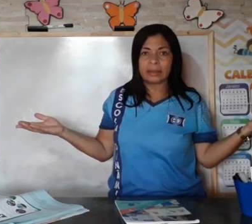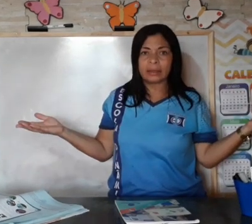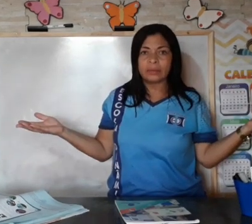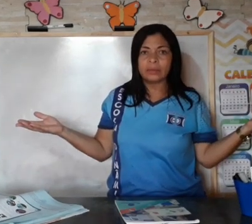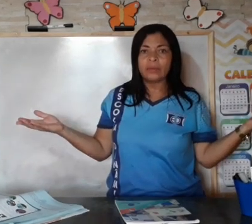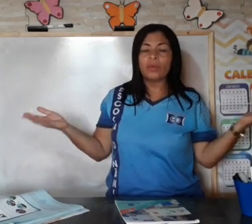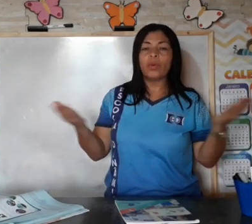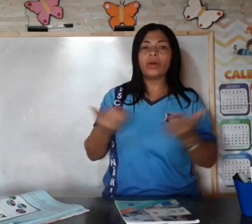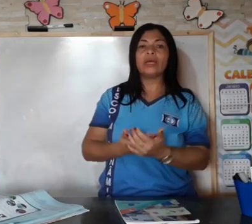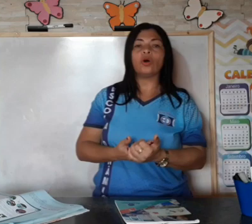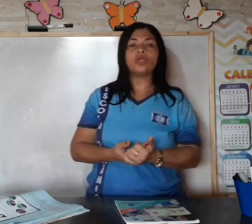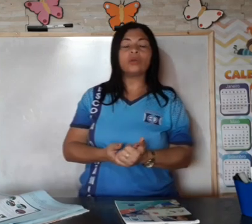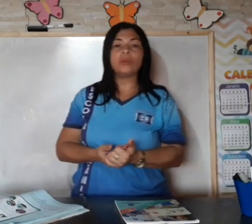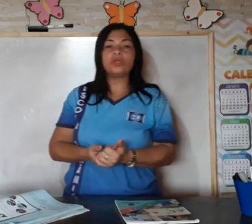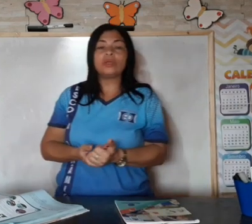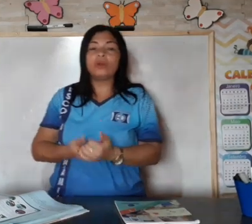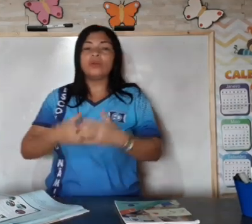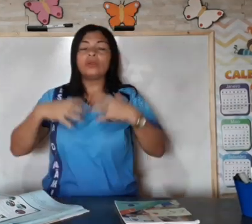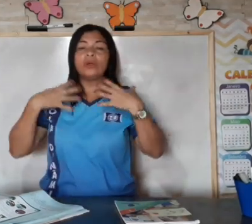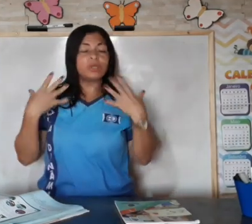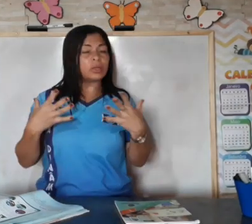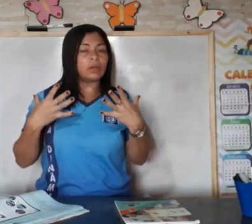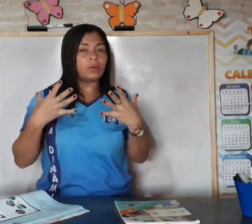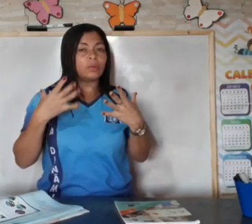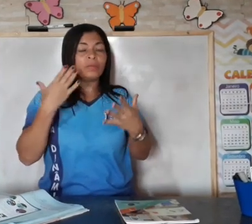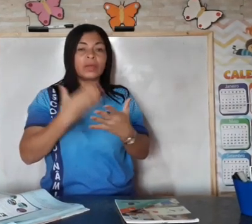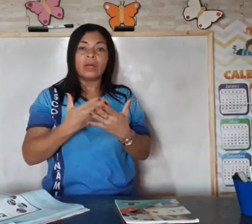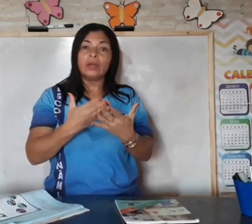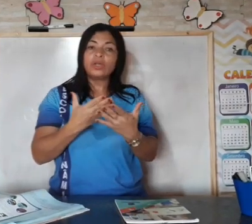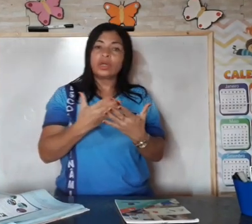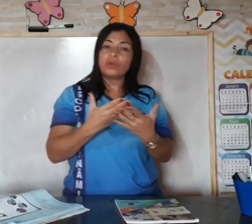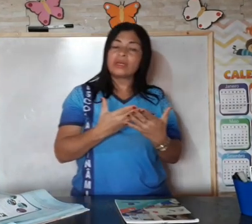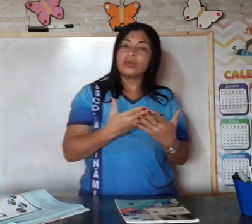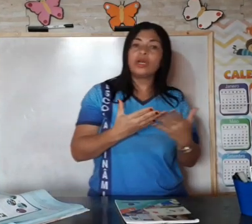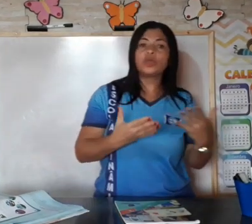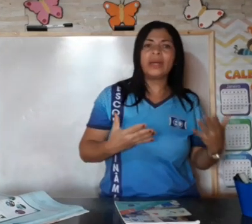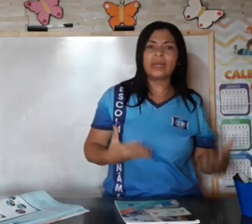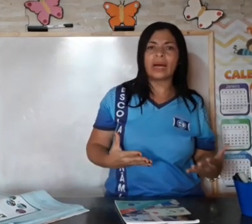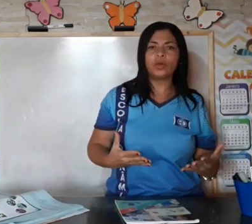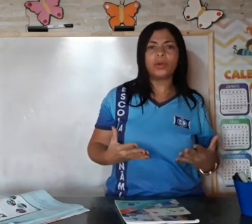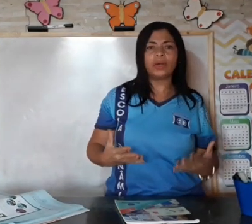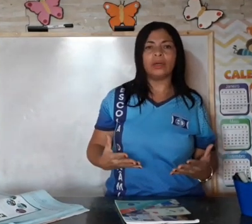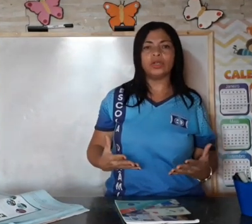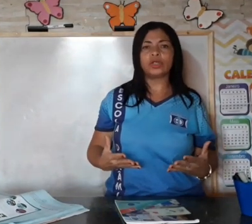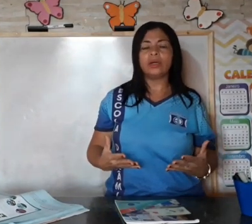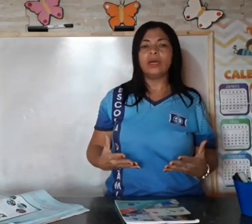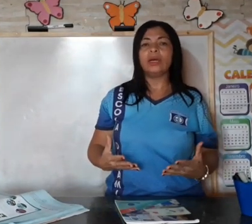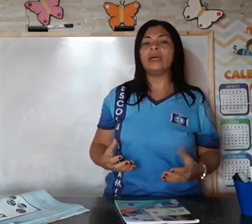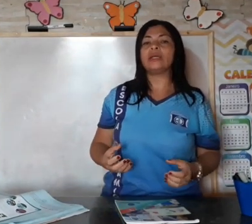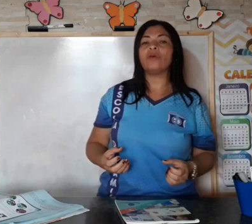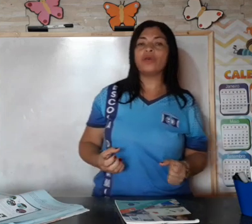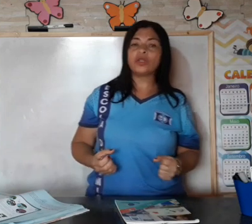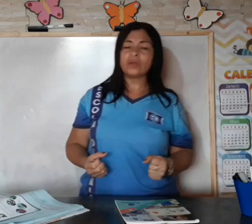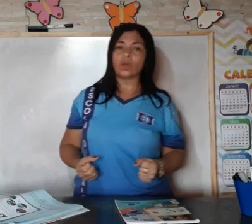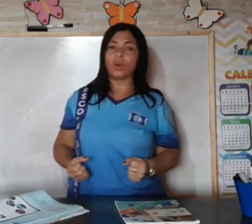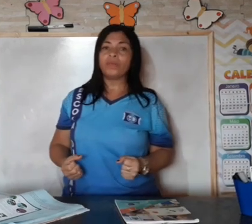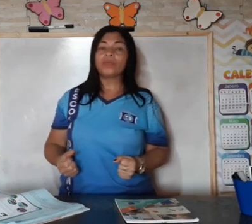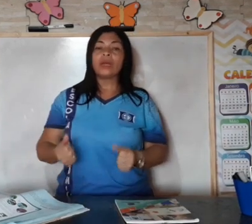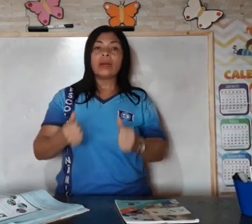nada. Porque nós não temos, não estamos sendo respeitados por eles. Então, vejam só.